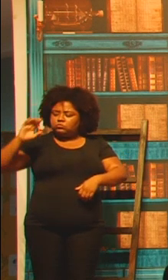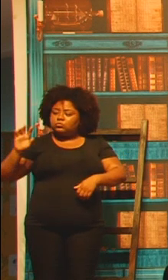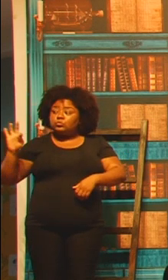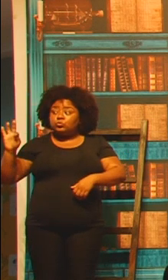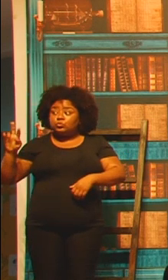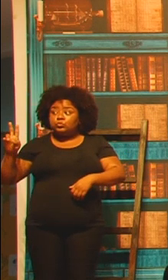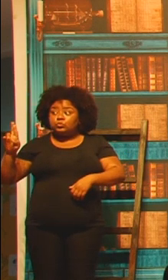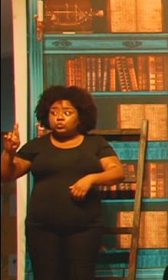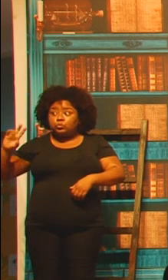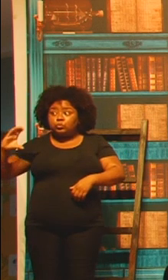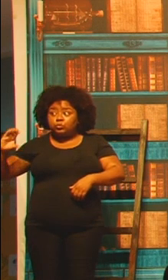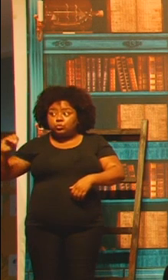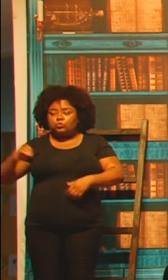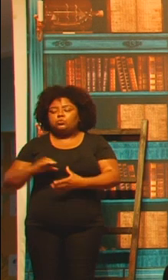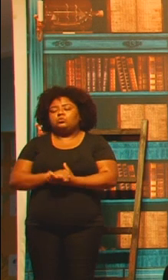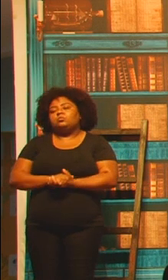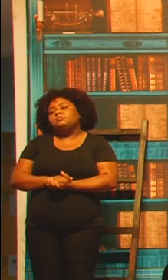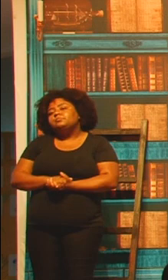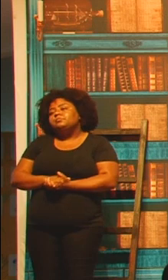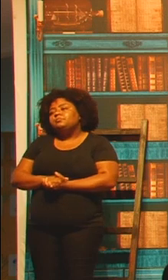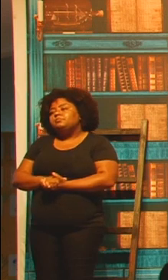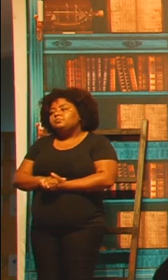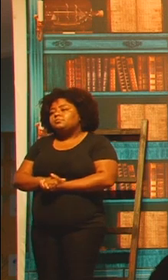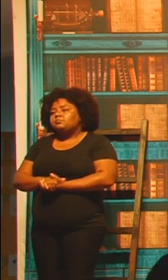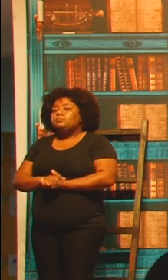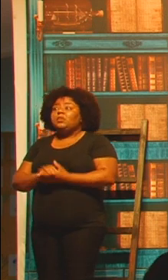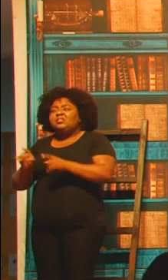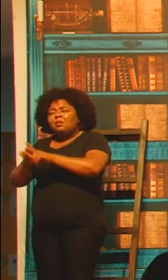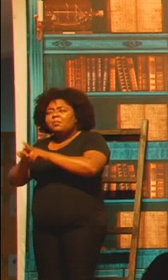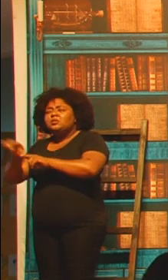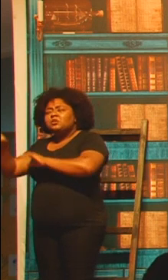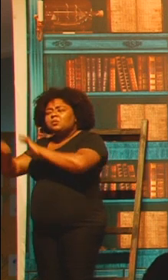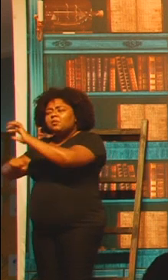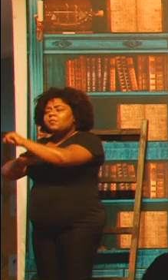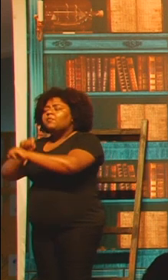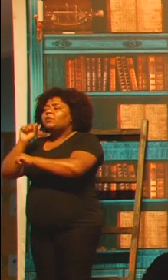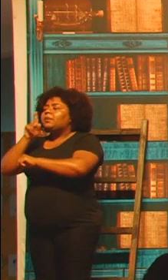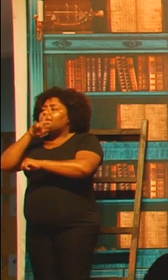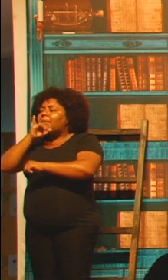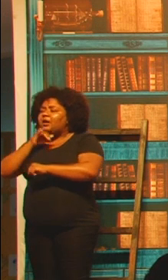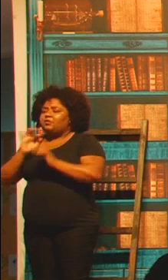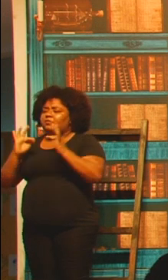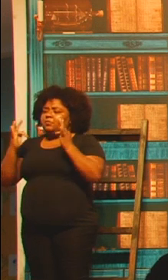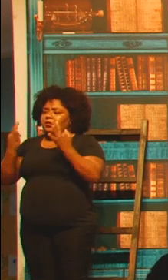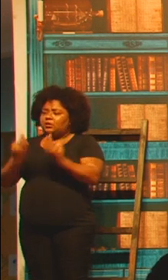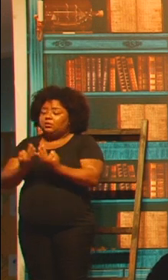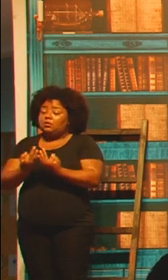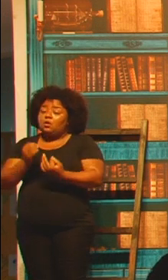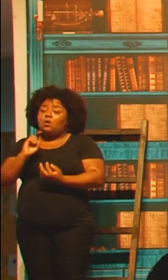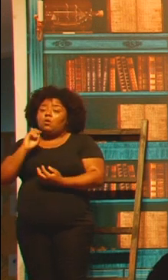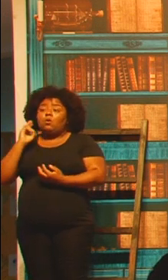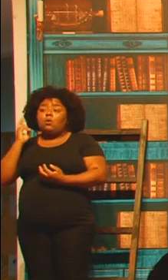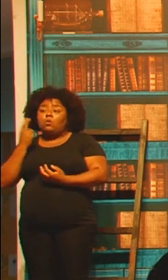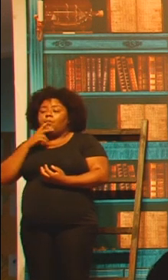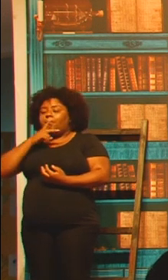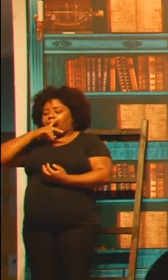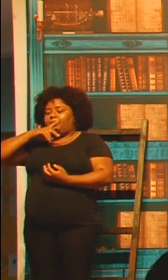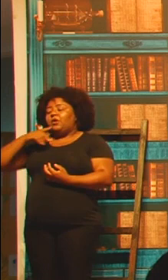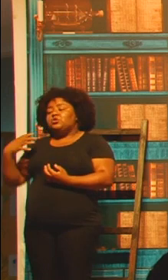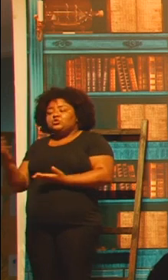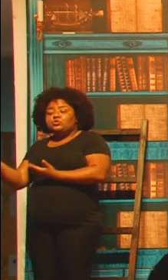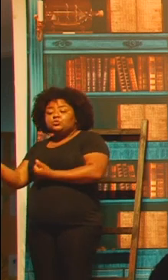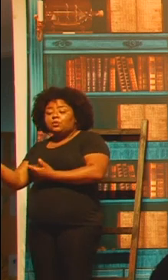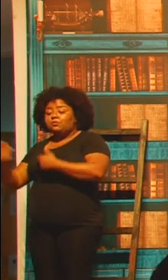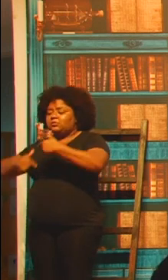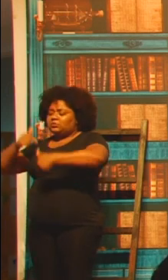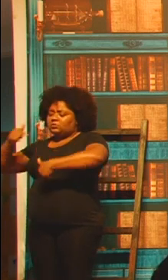Assim como alguns pais de família e tal. Ou esses jovens trabalhavam para os seus pais, como era o caso